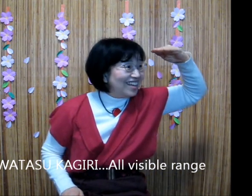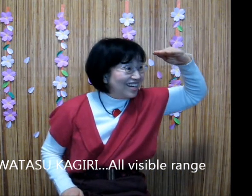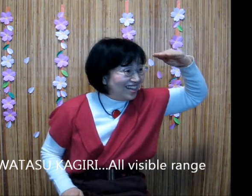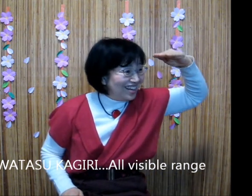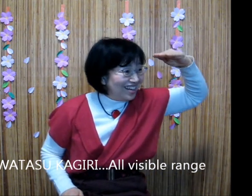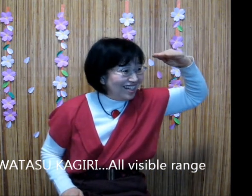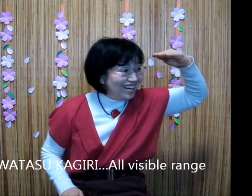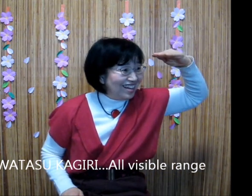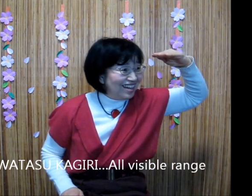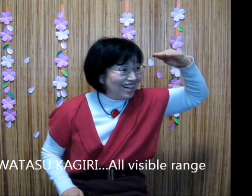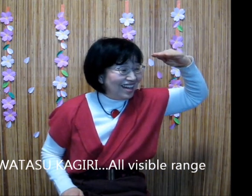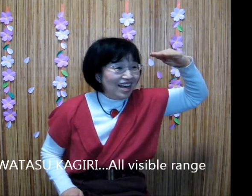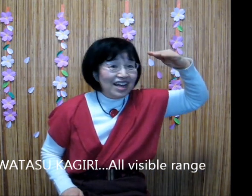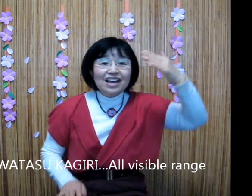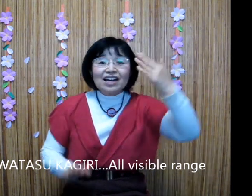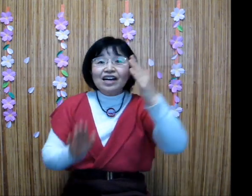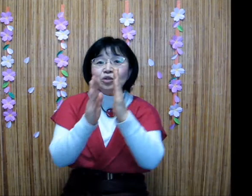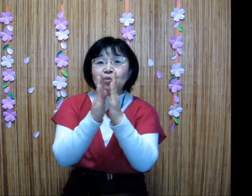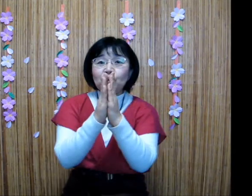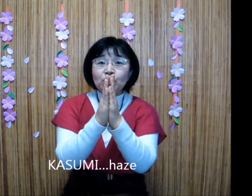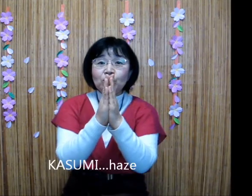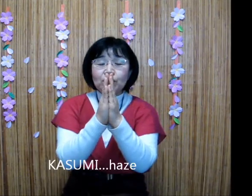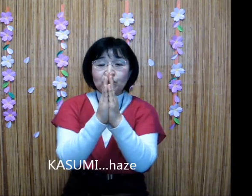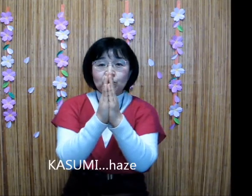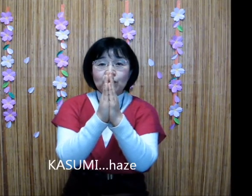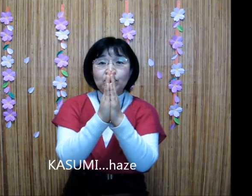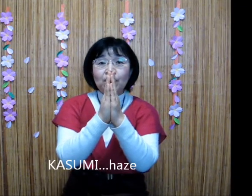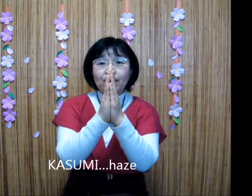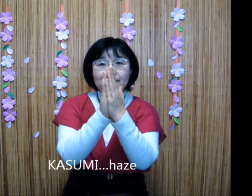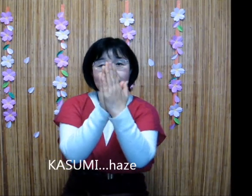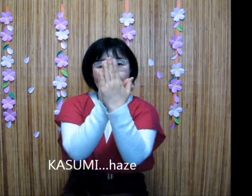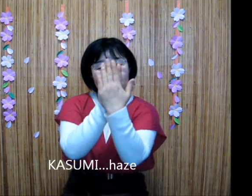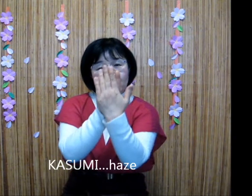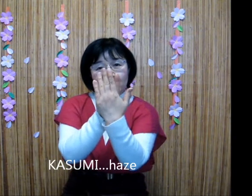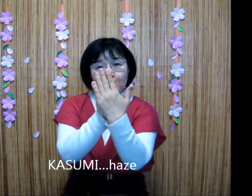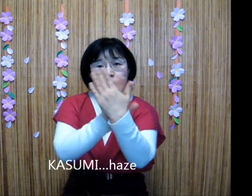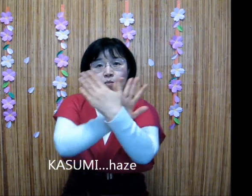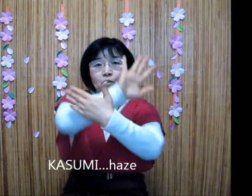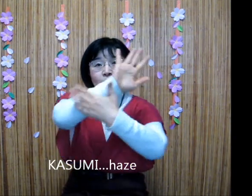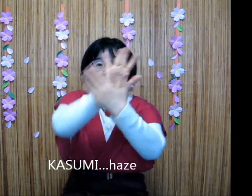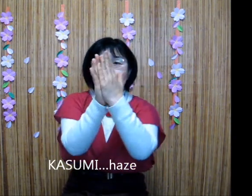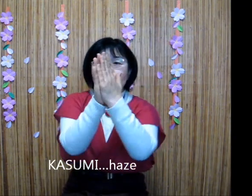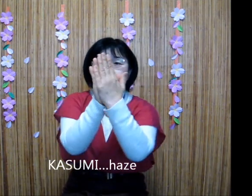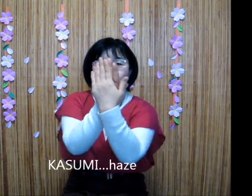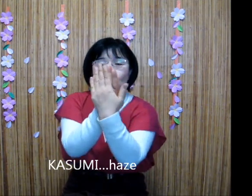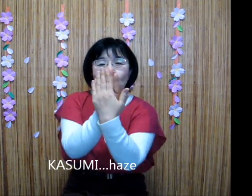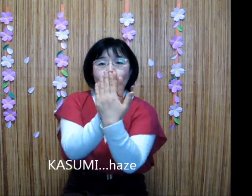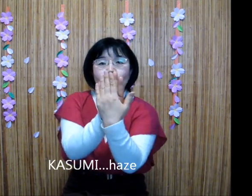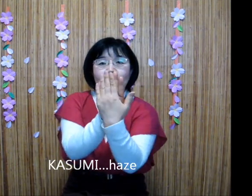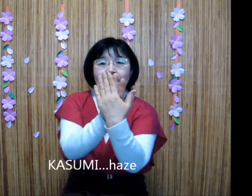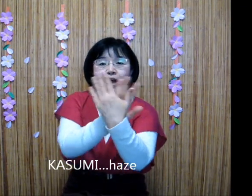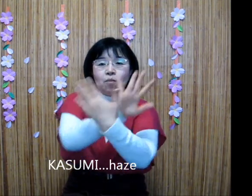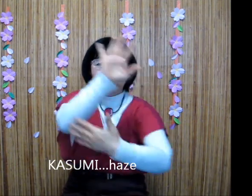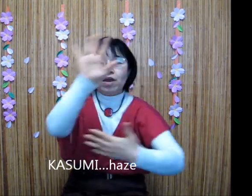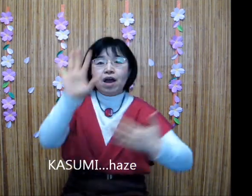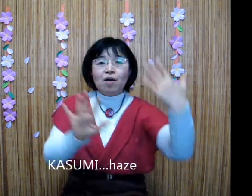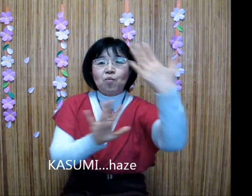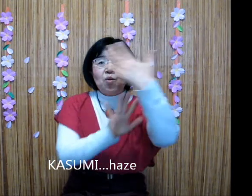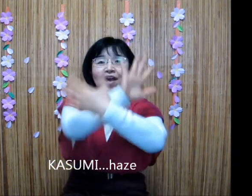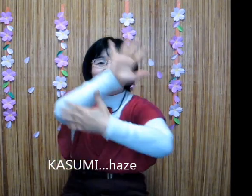限り。霞は手のひらと手のひらを合わせて、こう向けたら、もやもやと